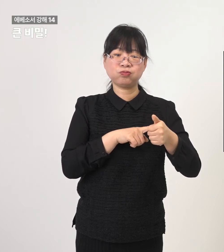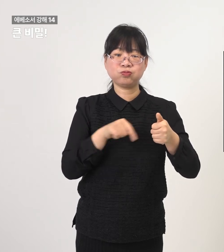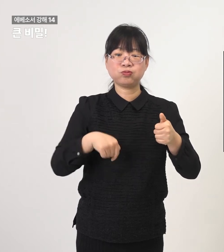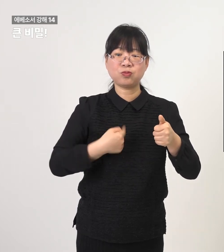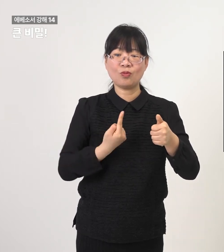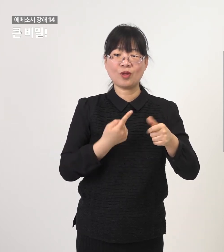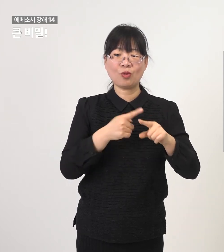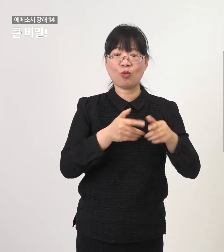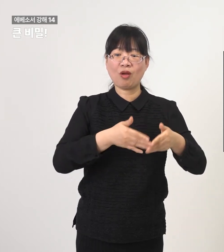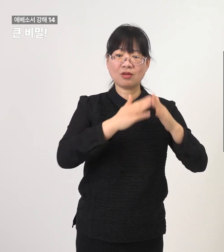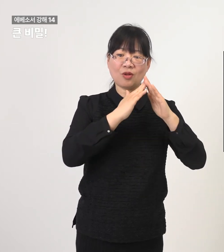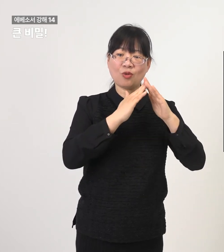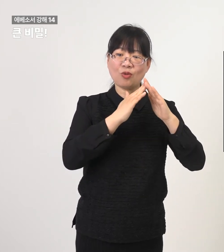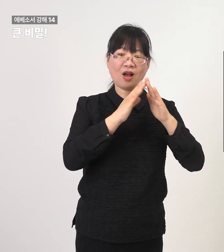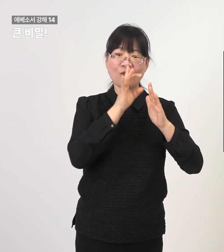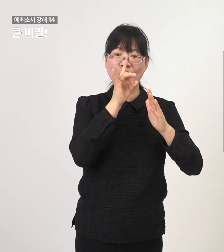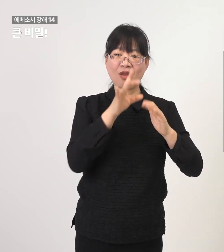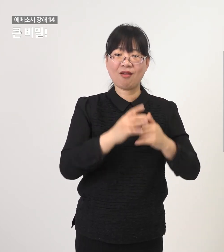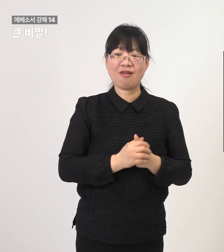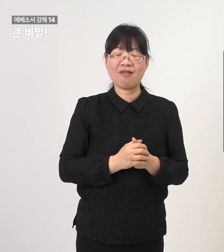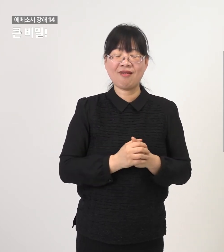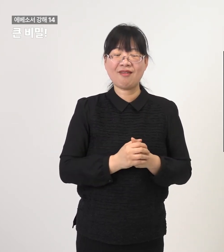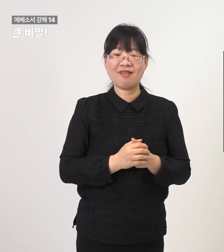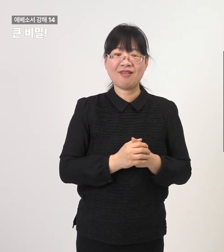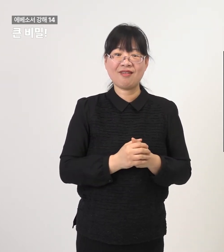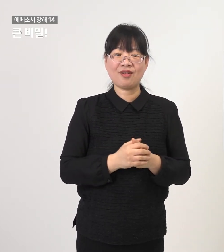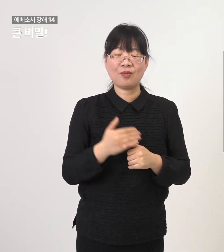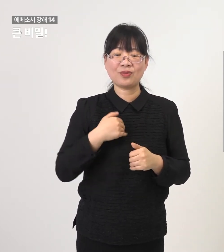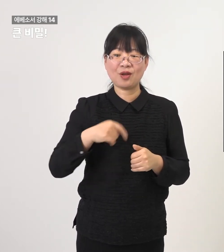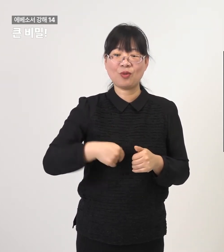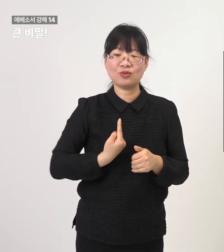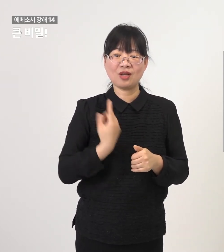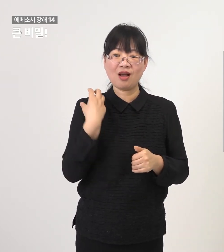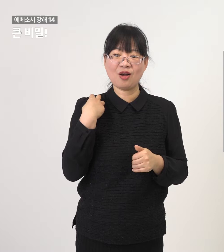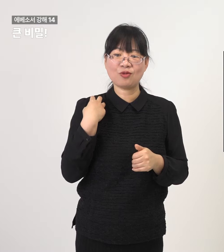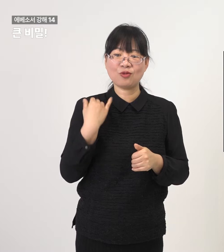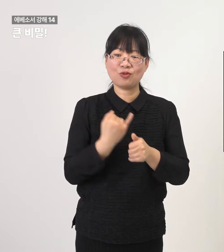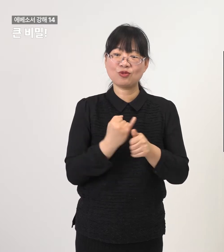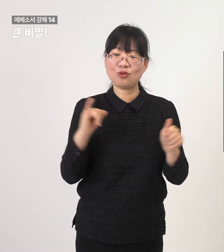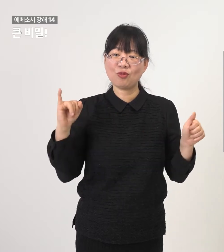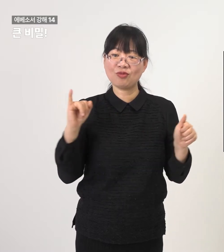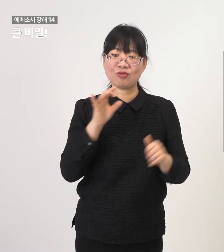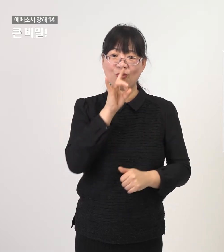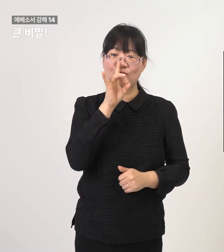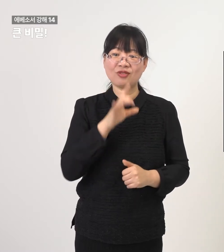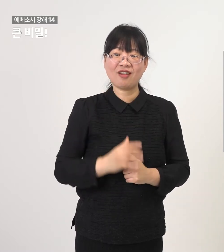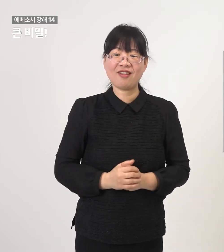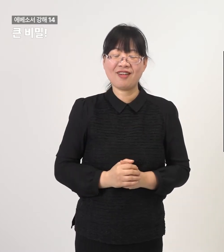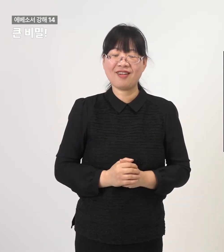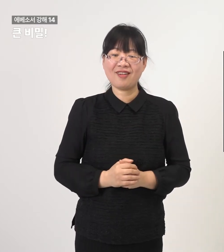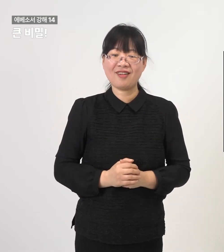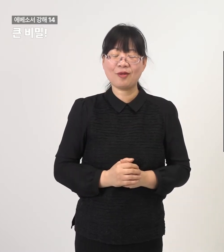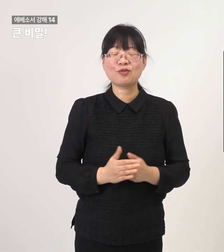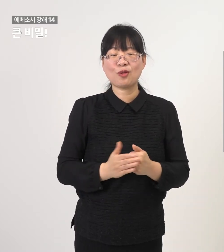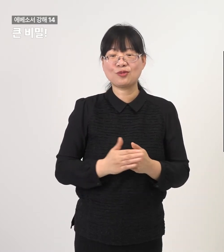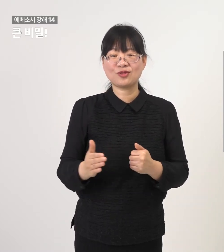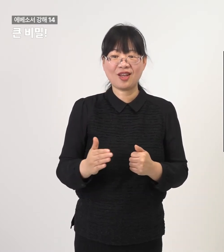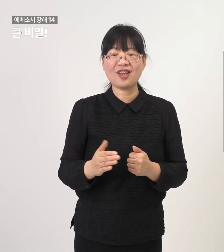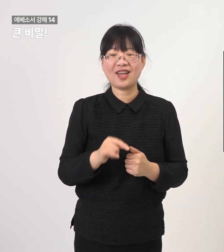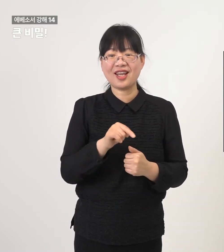혼자 개척을 할 수도 없고, 그렇다고 그럼 나 혼자 할게 그러고 갈라설 수도 없고, 그 포기를 한